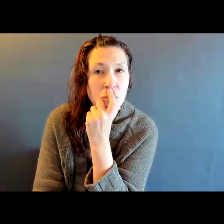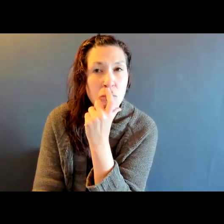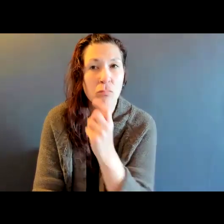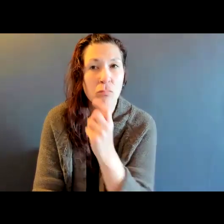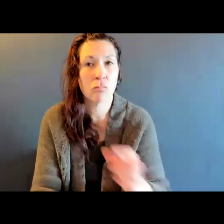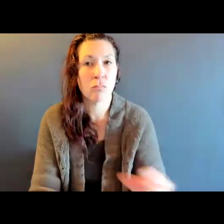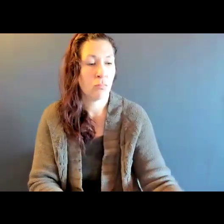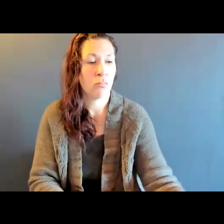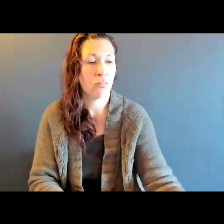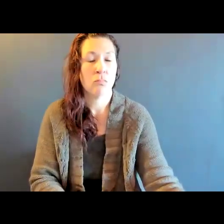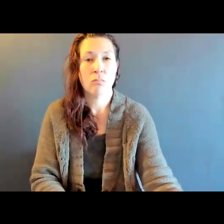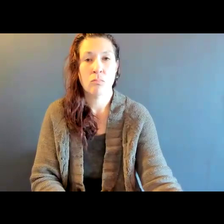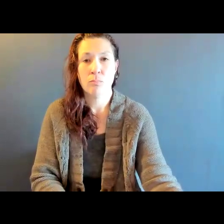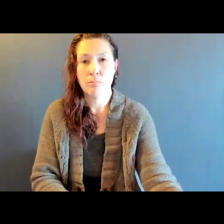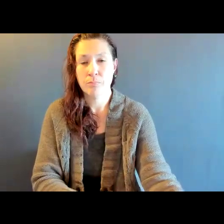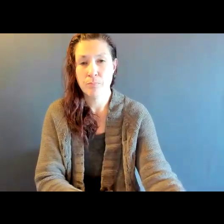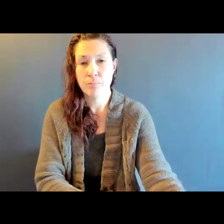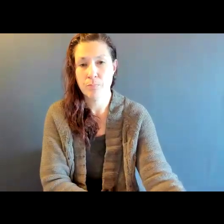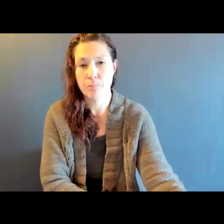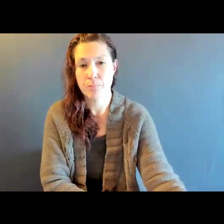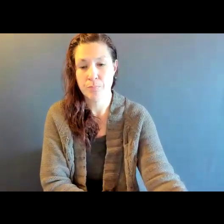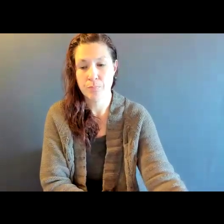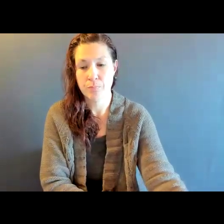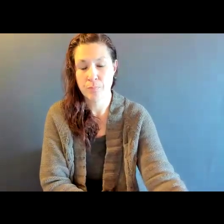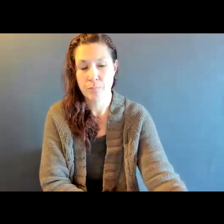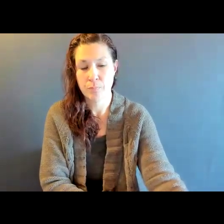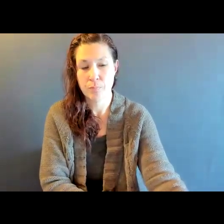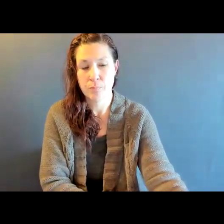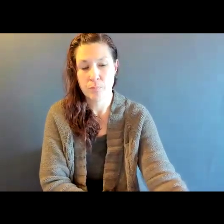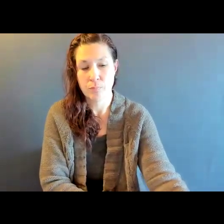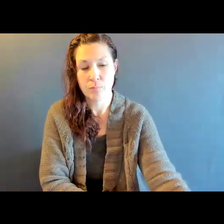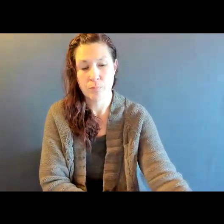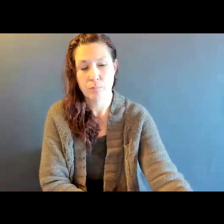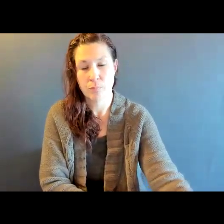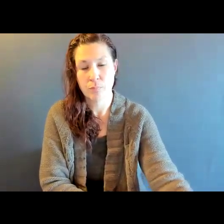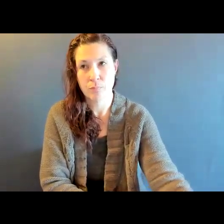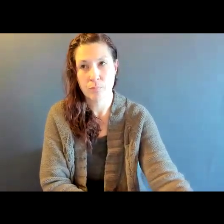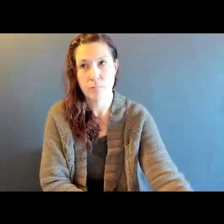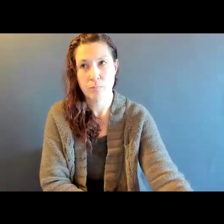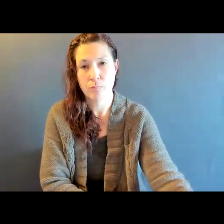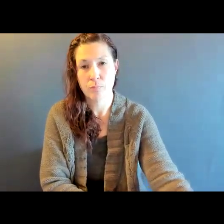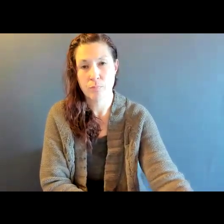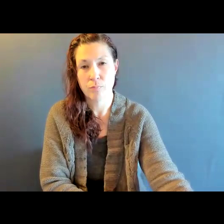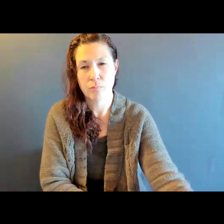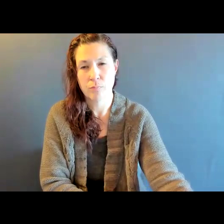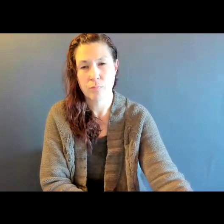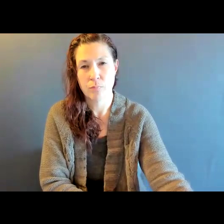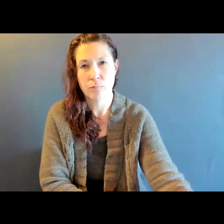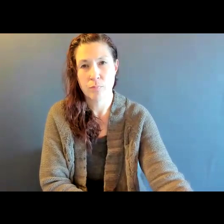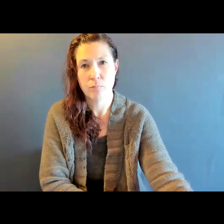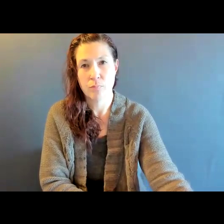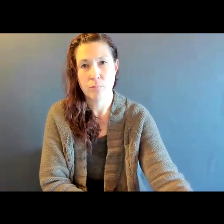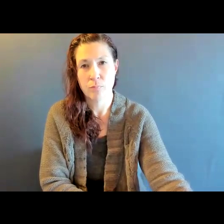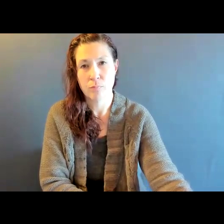hacer que la vida mía y de los otros jóvenes pueda ser productiva también. Finalmente, Sociedad Latina